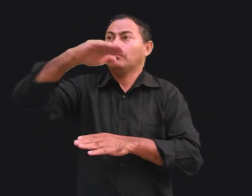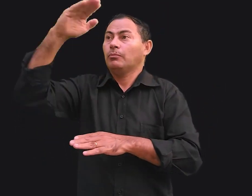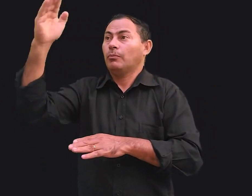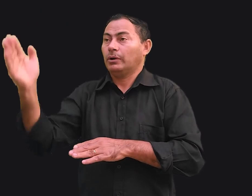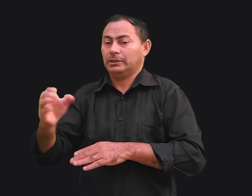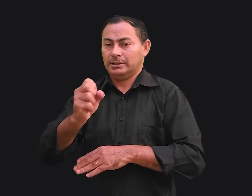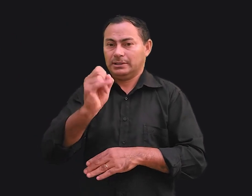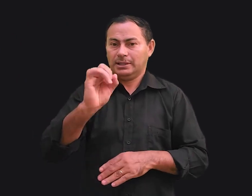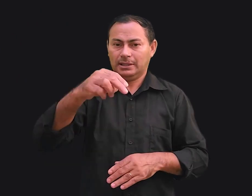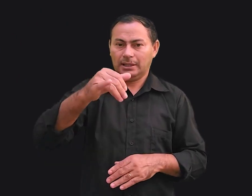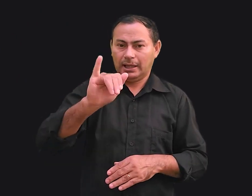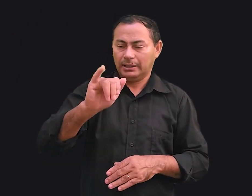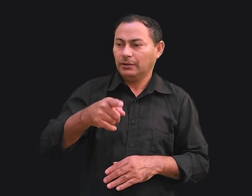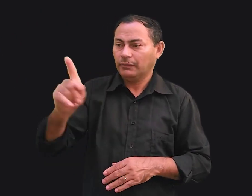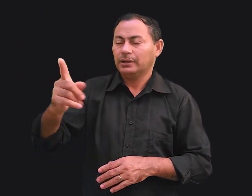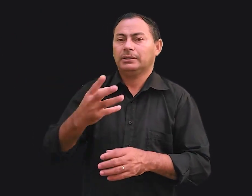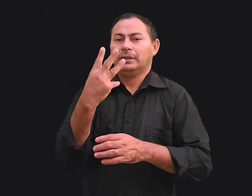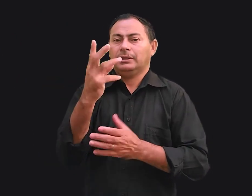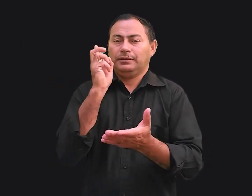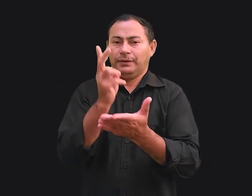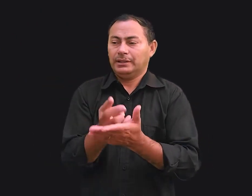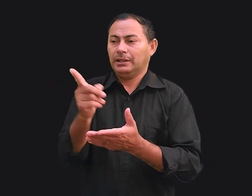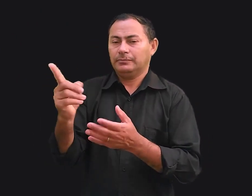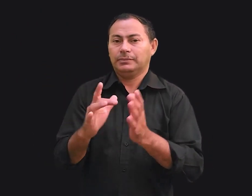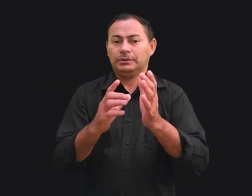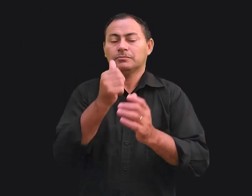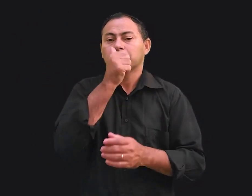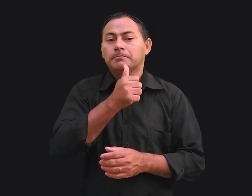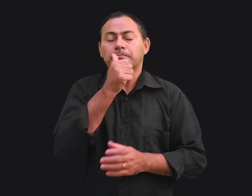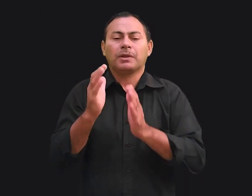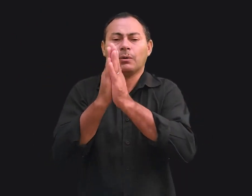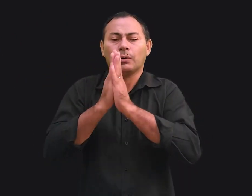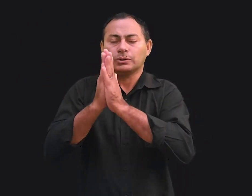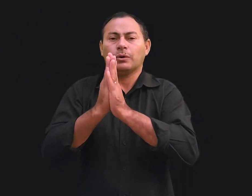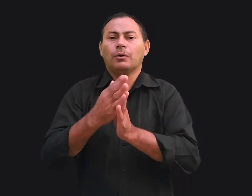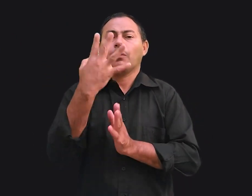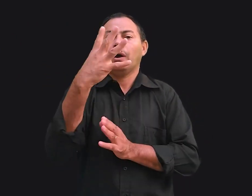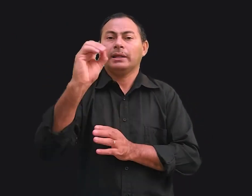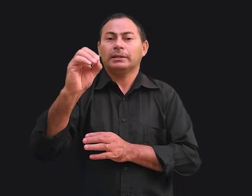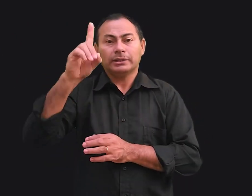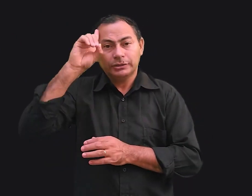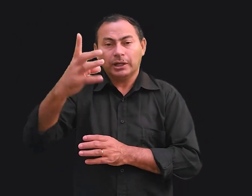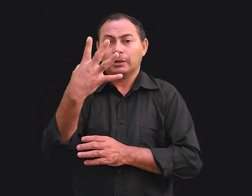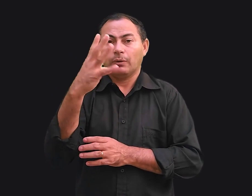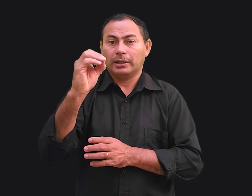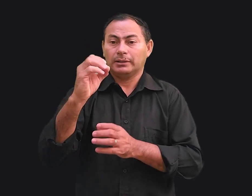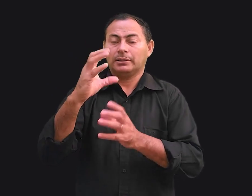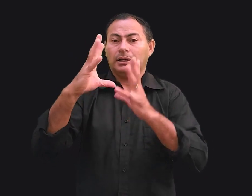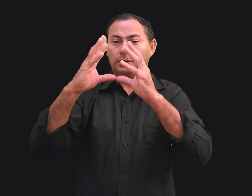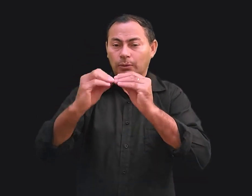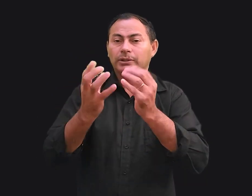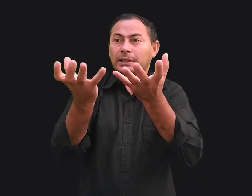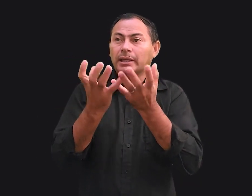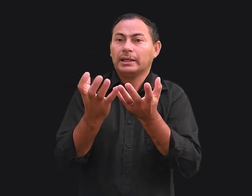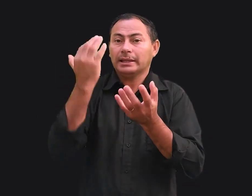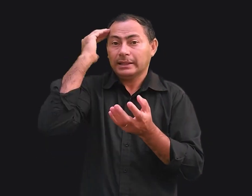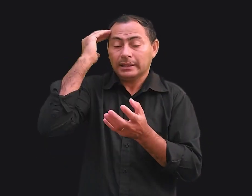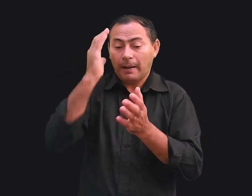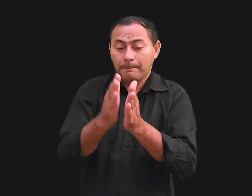Sinai. Ele foi até lá pelo menos 3 vezes. Jejuou e orou durante 40 dias e 40 noites porque queria uma palavra de Deus